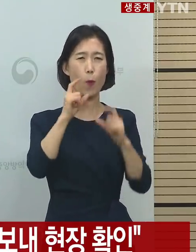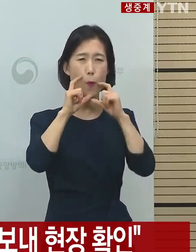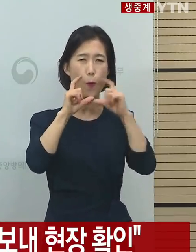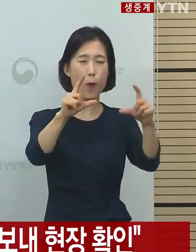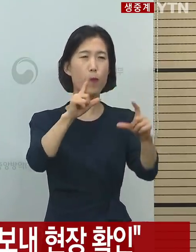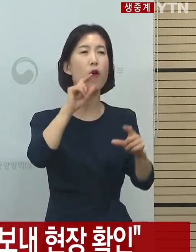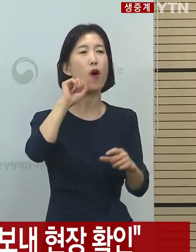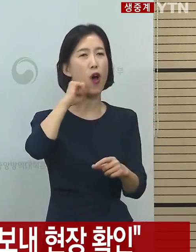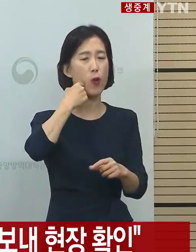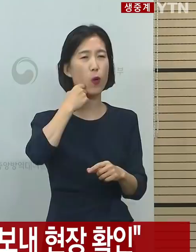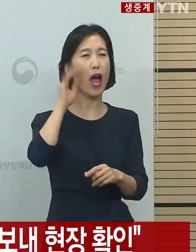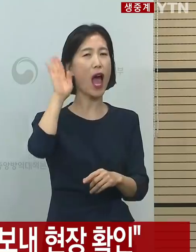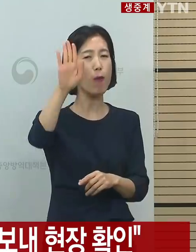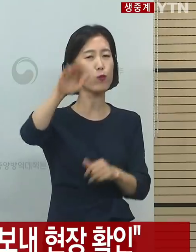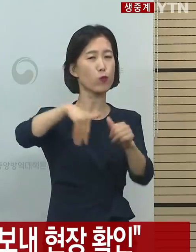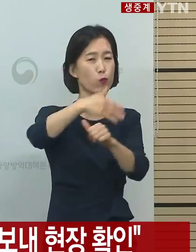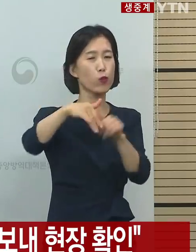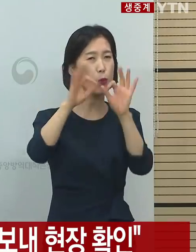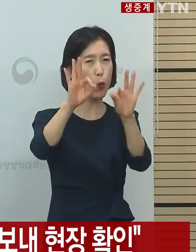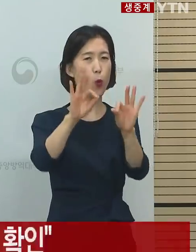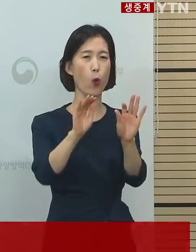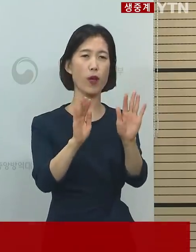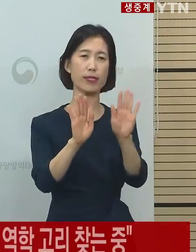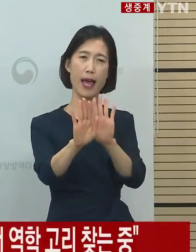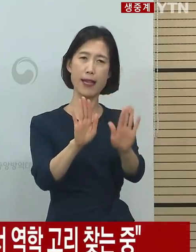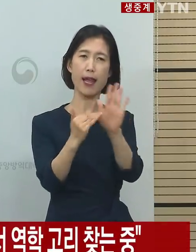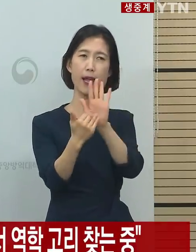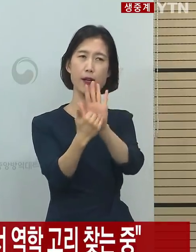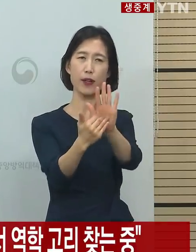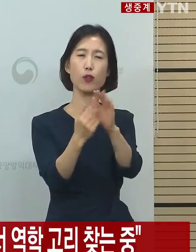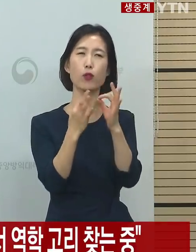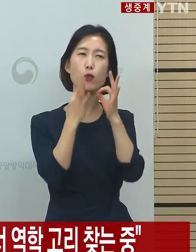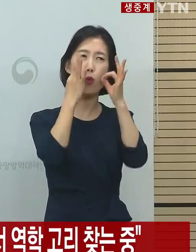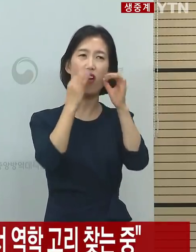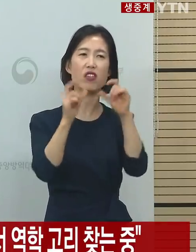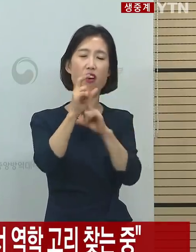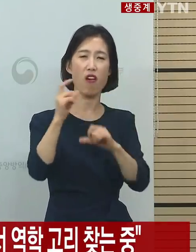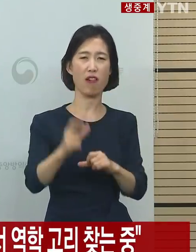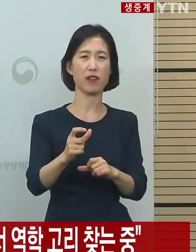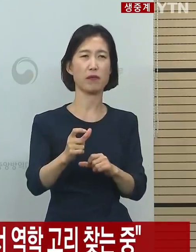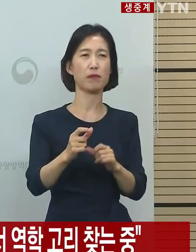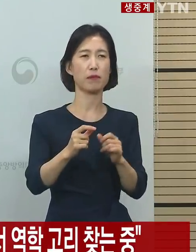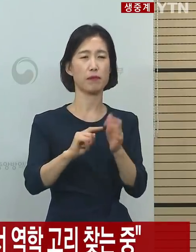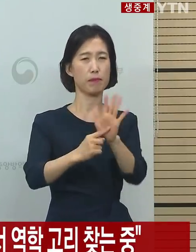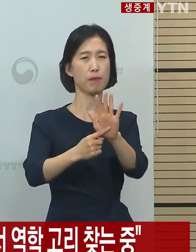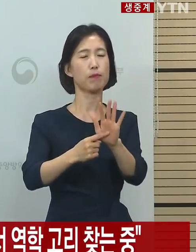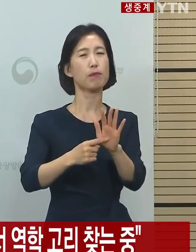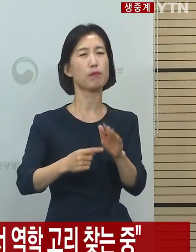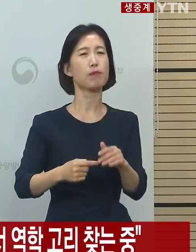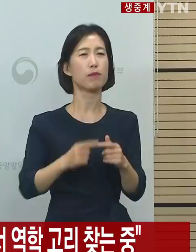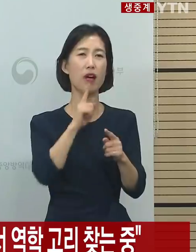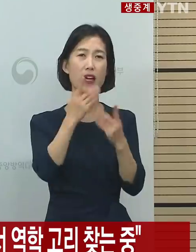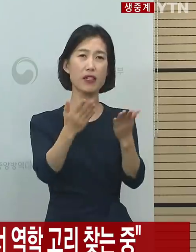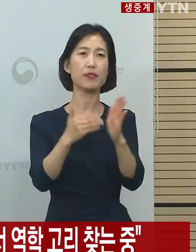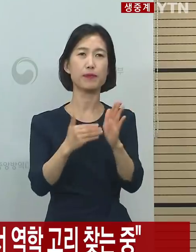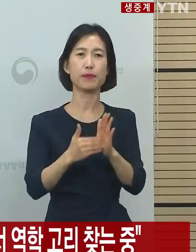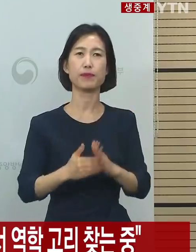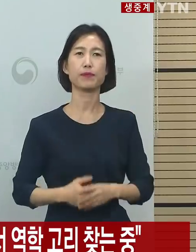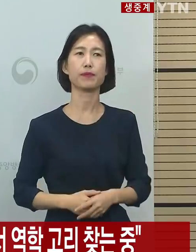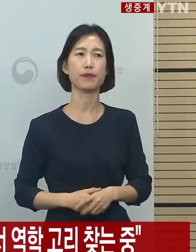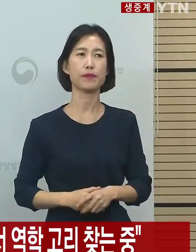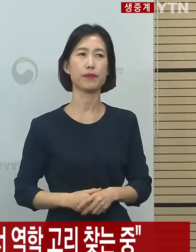될 것 같고 예방적인 차단 노력들을 좀 더 강화해야 되는 상황이다 정도만 말씀을